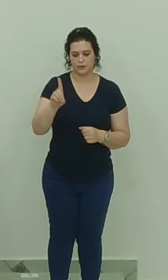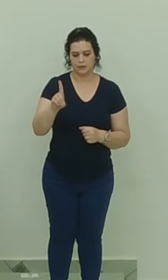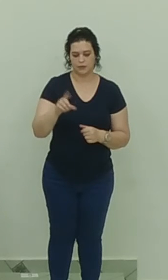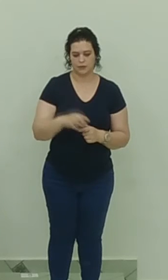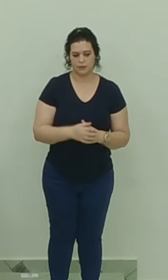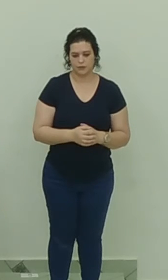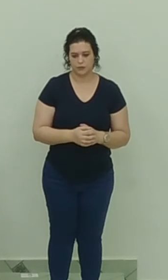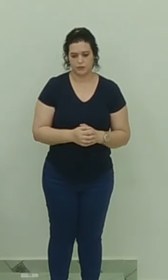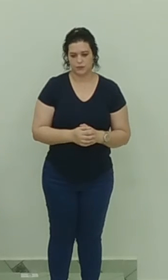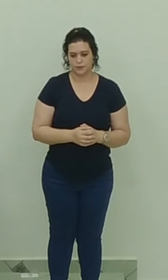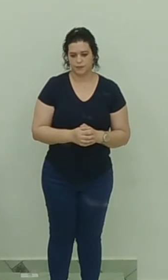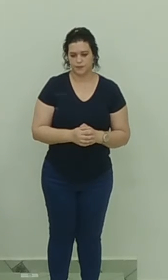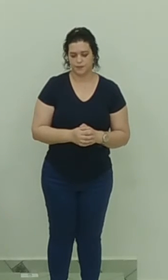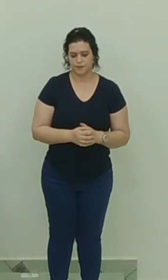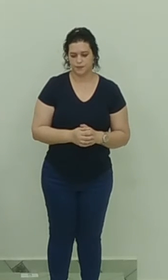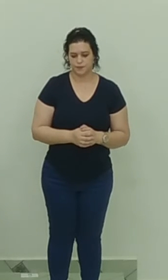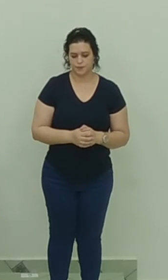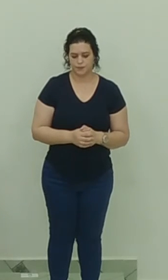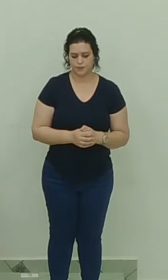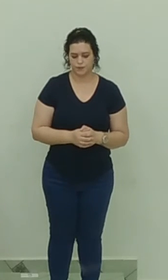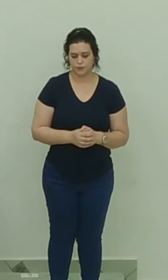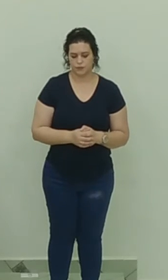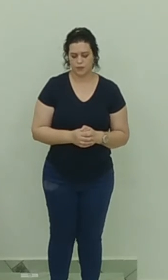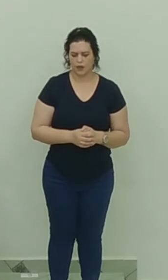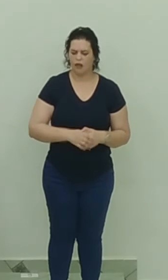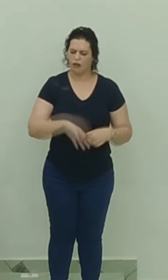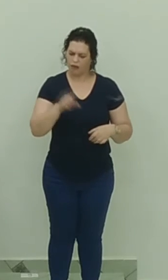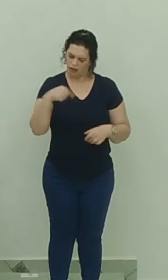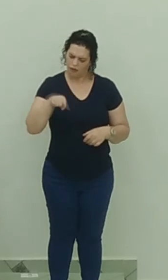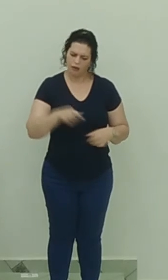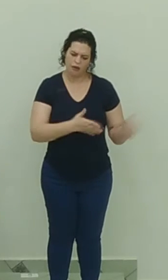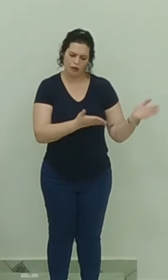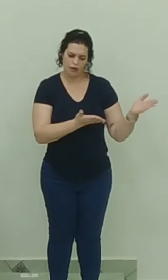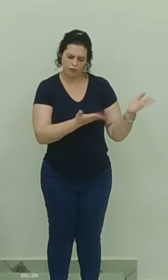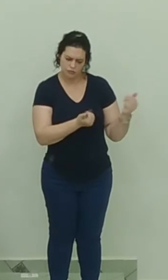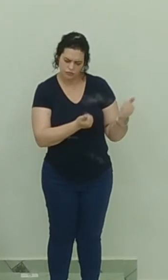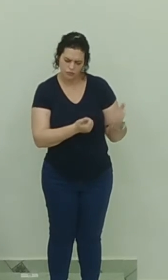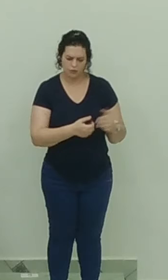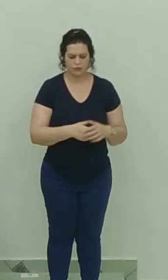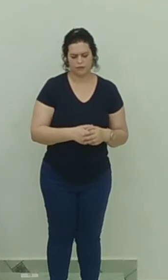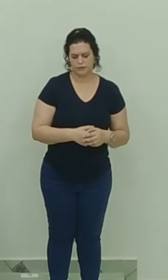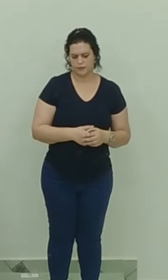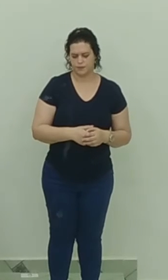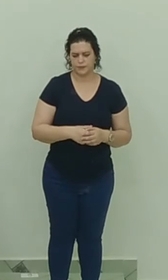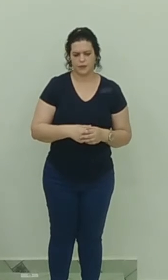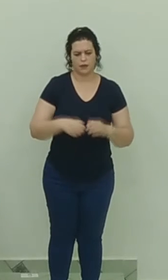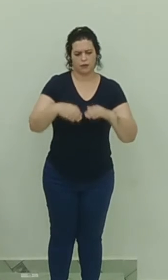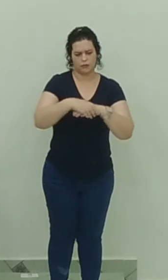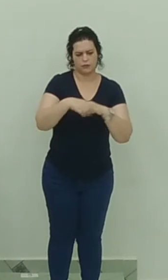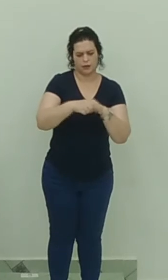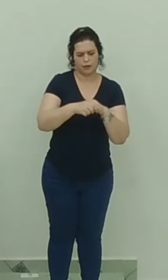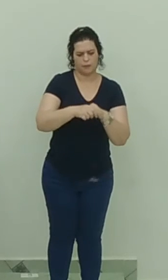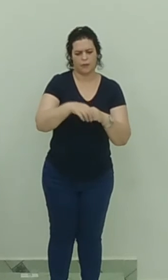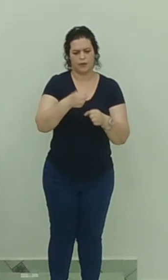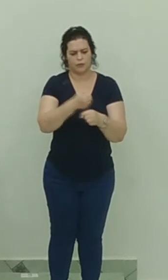ex-cantor, Ronald Reagan. Muito jovem, foi ao sapateiro e ficou assim: bom, eu quero esse